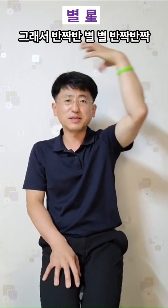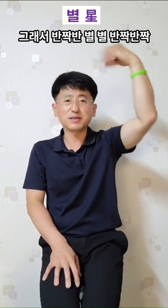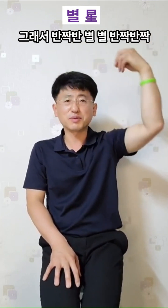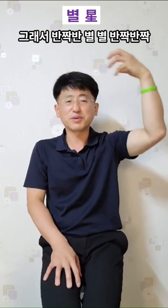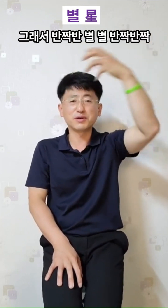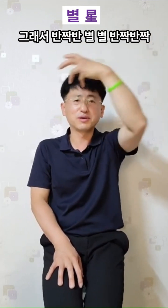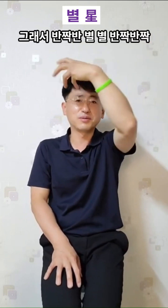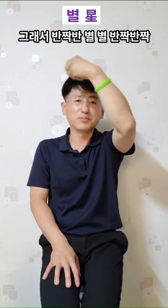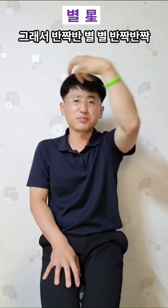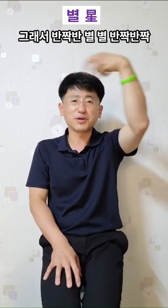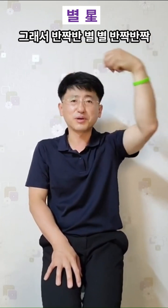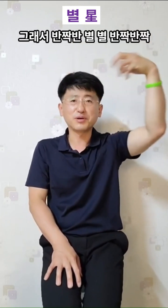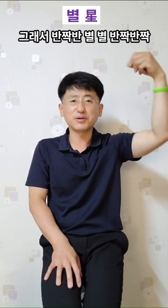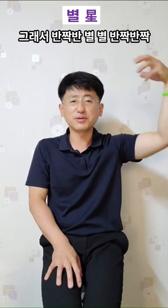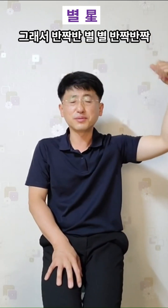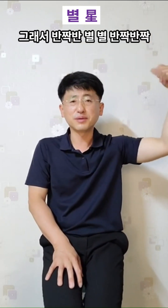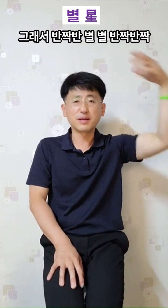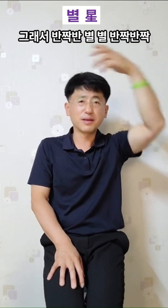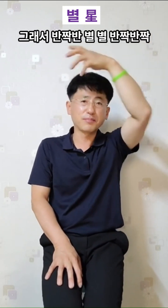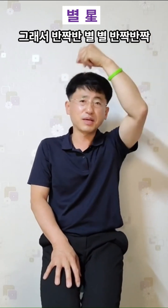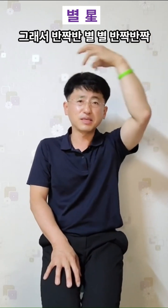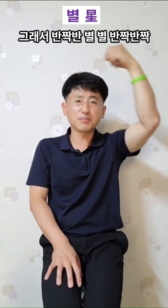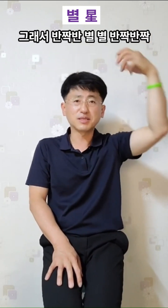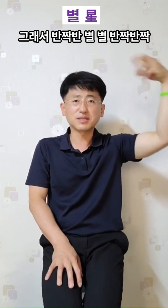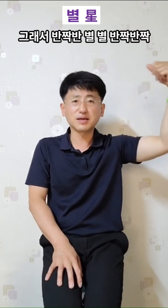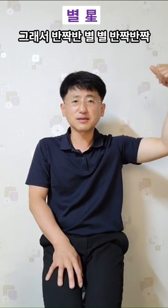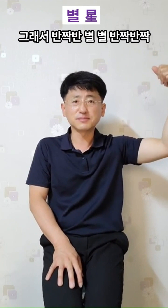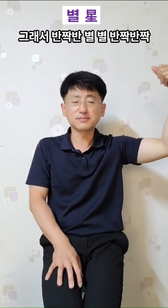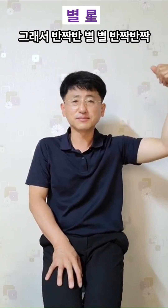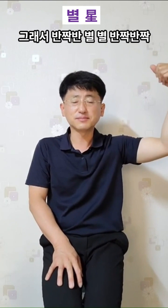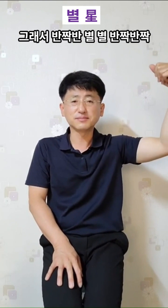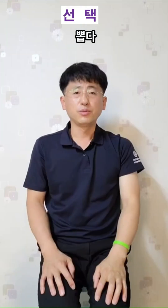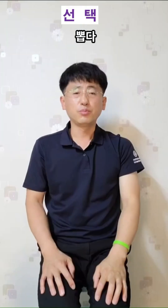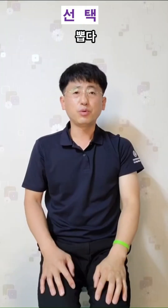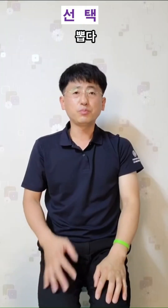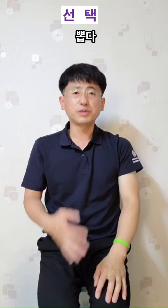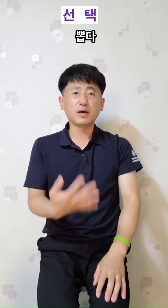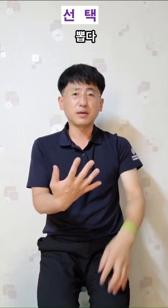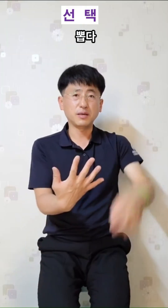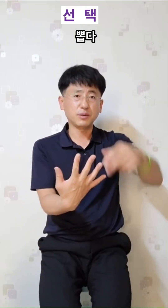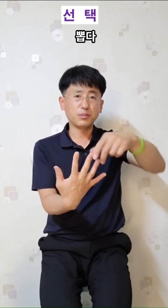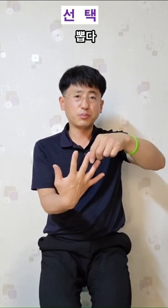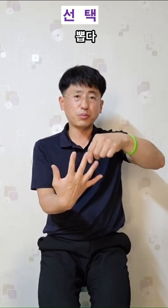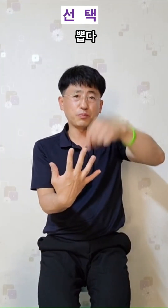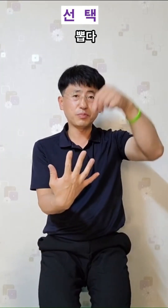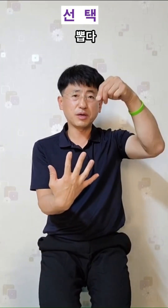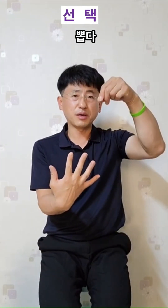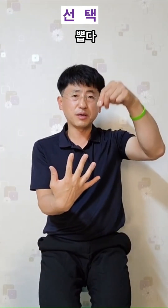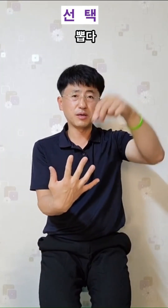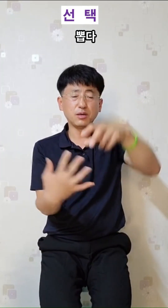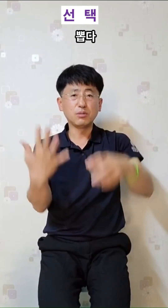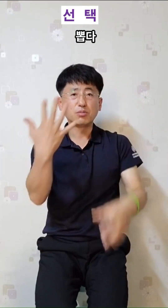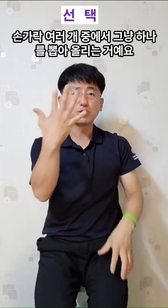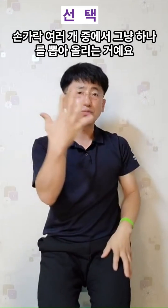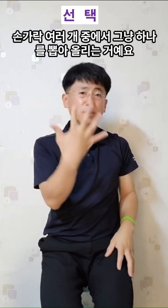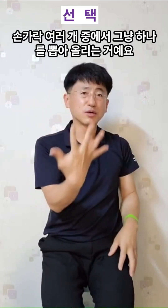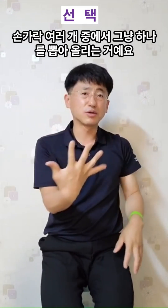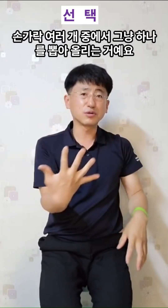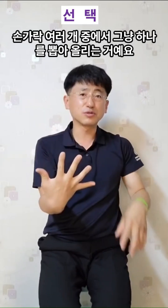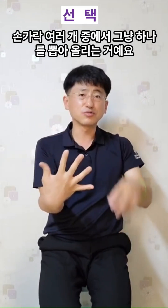반짝반짝. 별. 반짝반짝. 뽑다. 이 손가락 여러 개 중에서